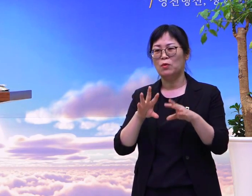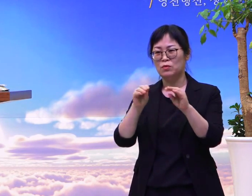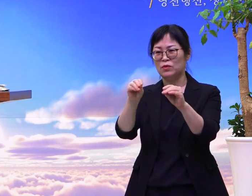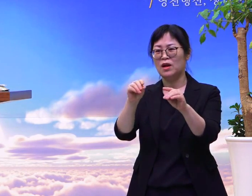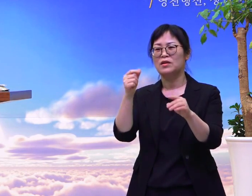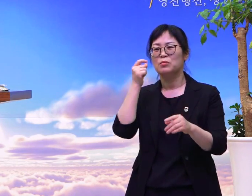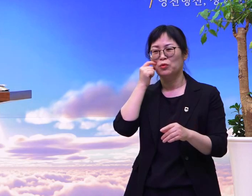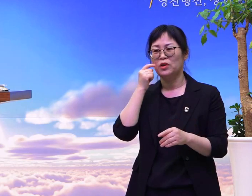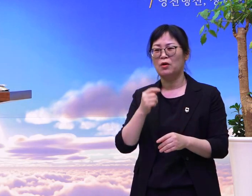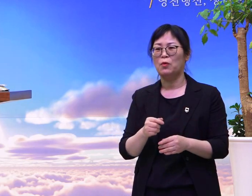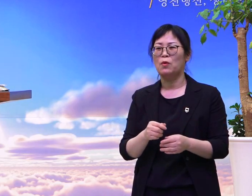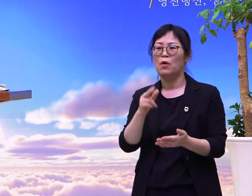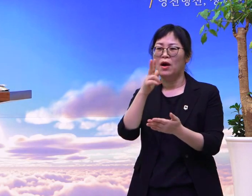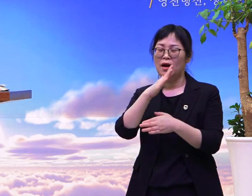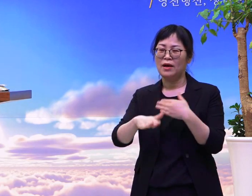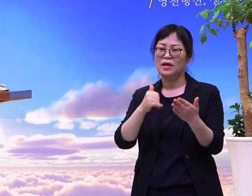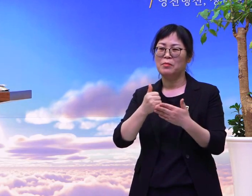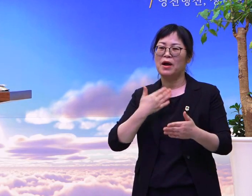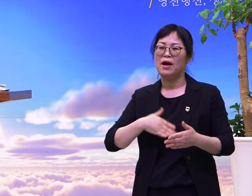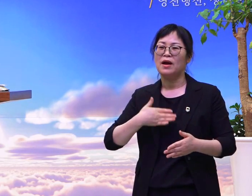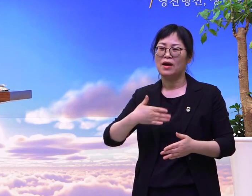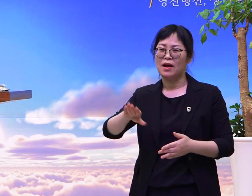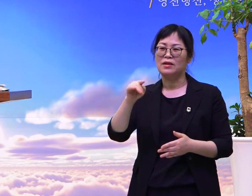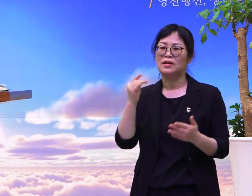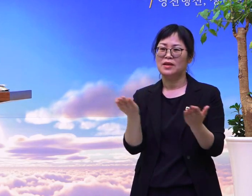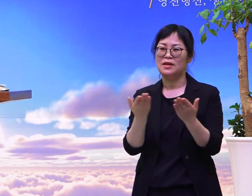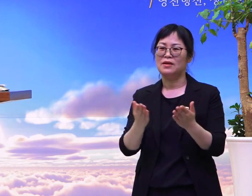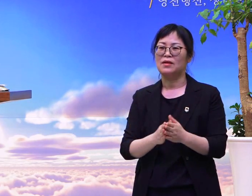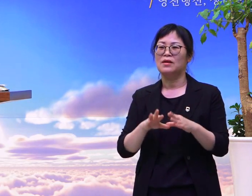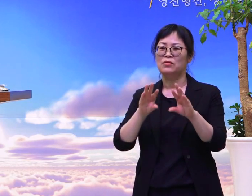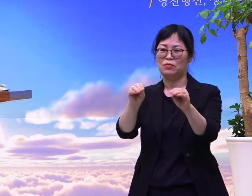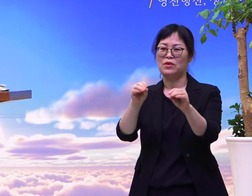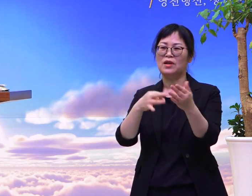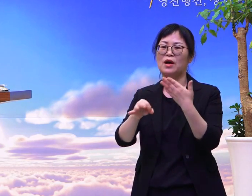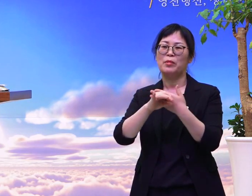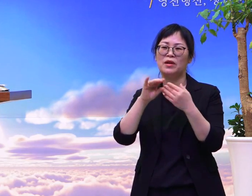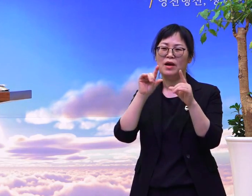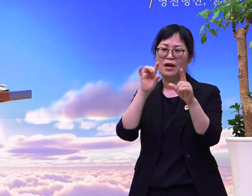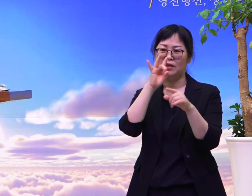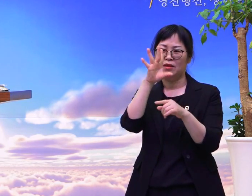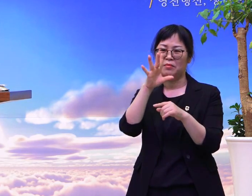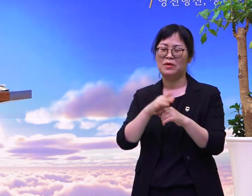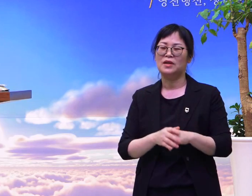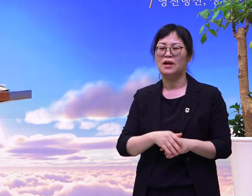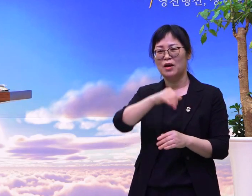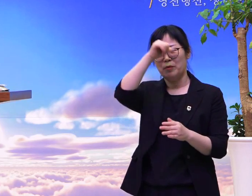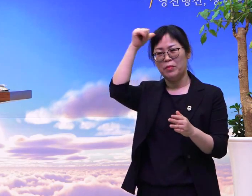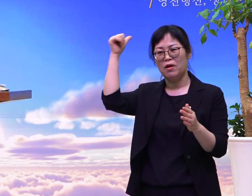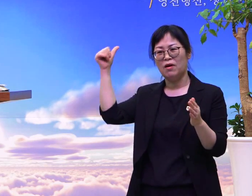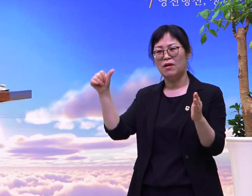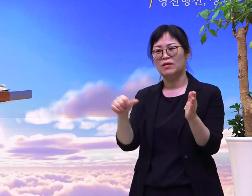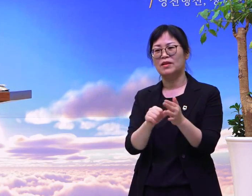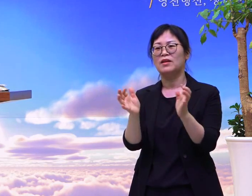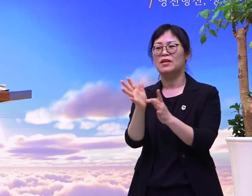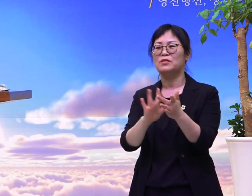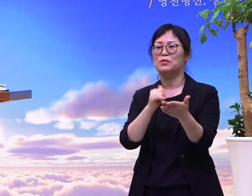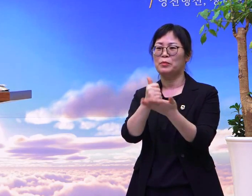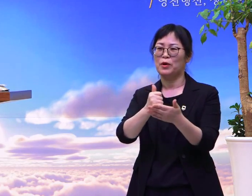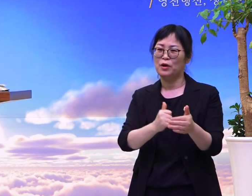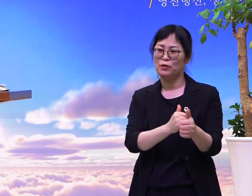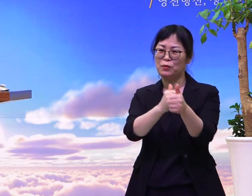하는, 주님을 그렇게 알아가야 하는 일이라는 것입니다. 사랑하는 여러분, 평생 예수님과